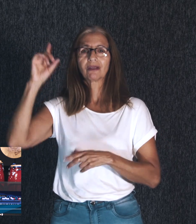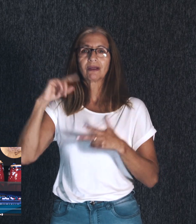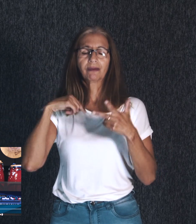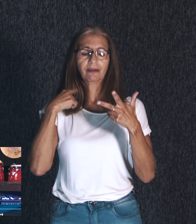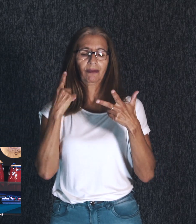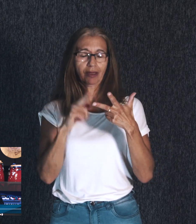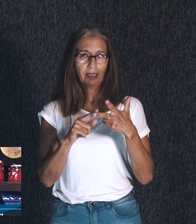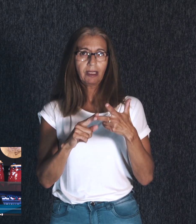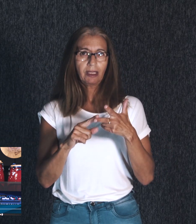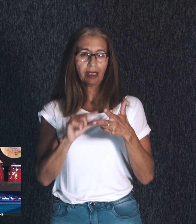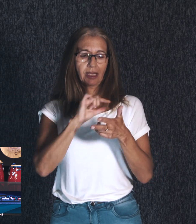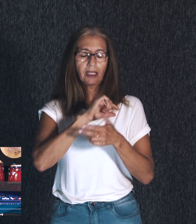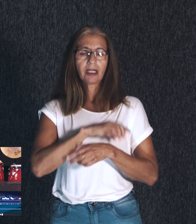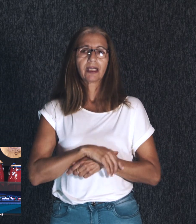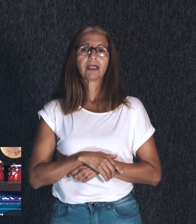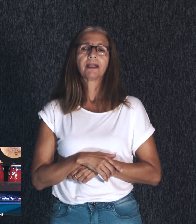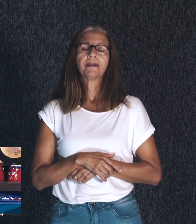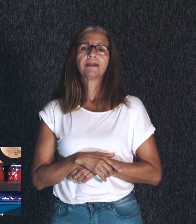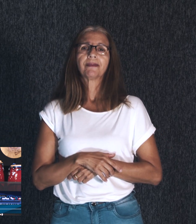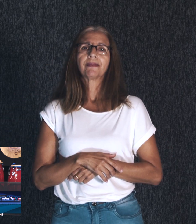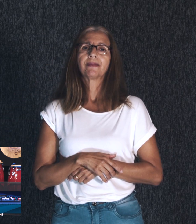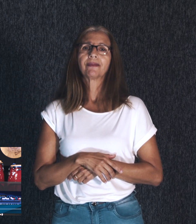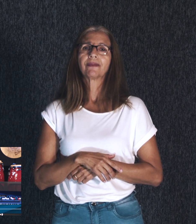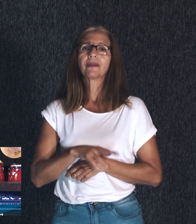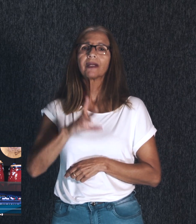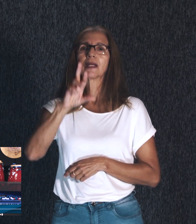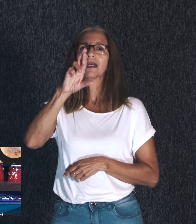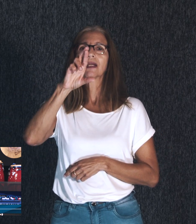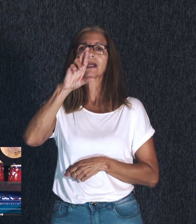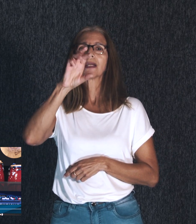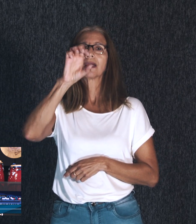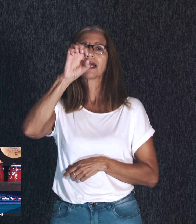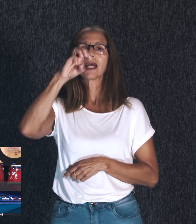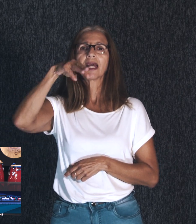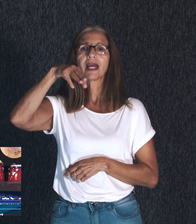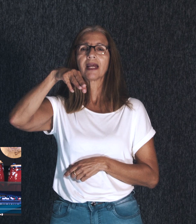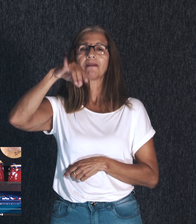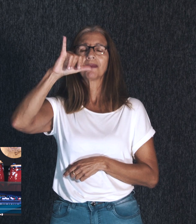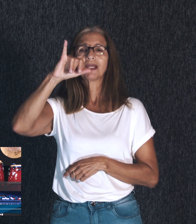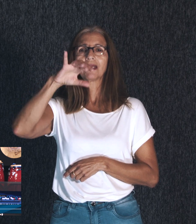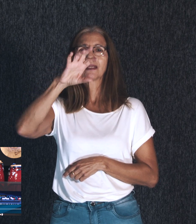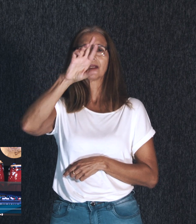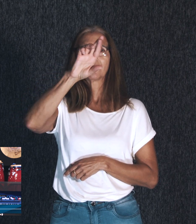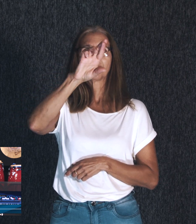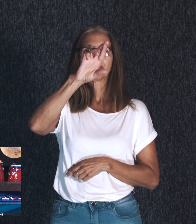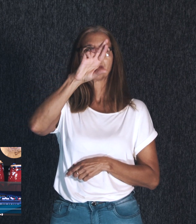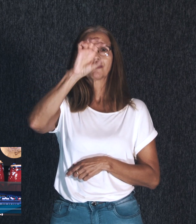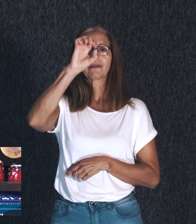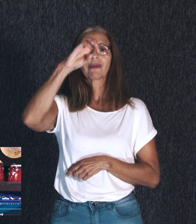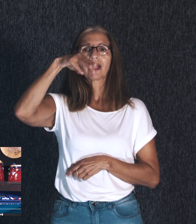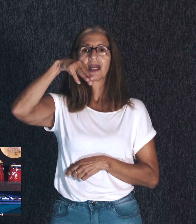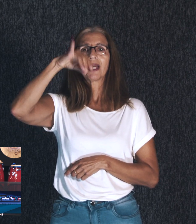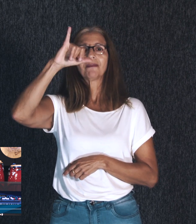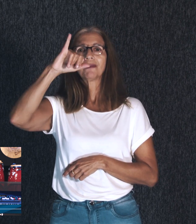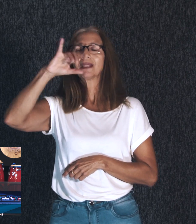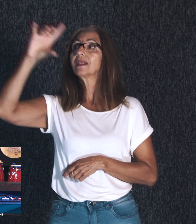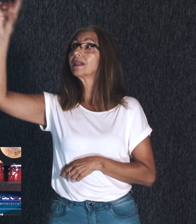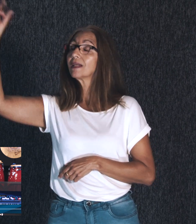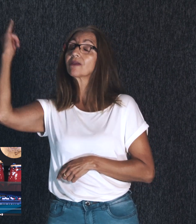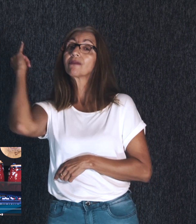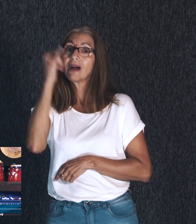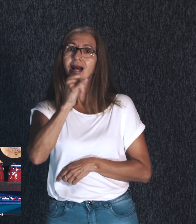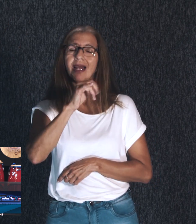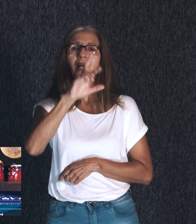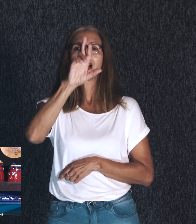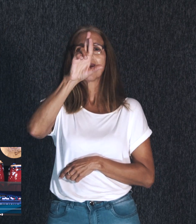Ele diz, eu te remi. Eu te remi, eu te criei. Eu te formei e eu te